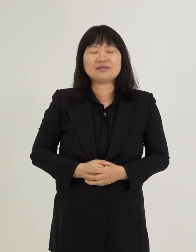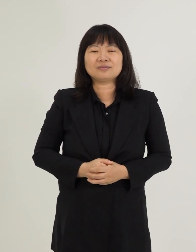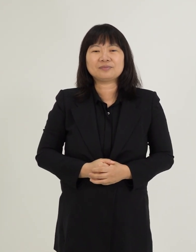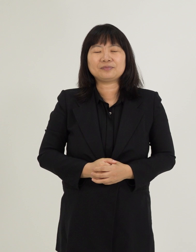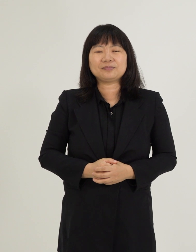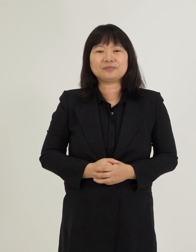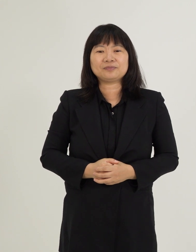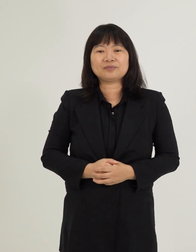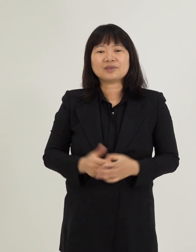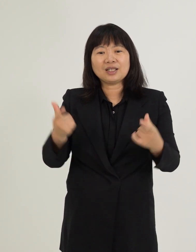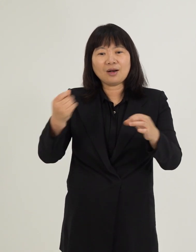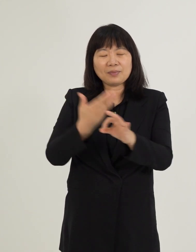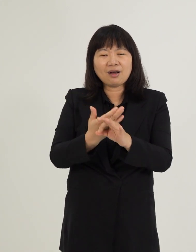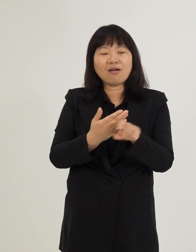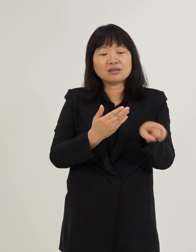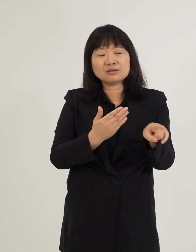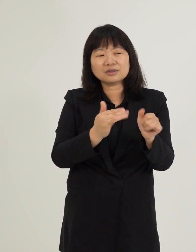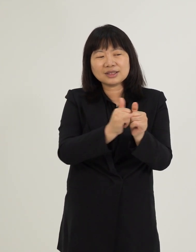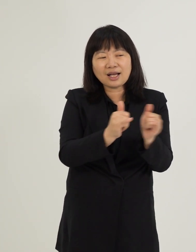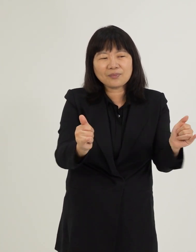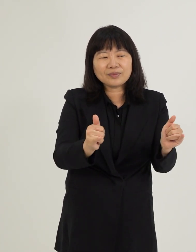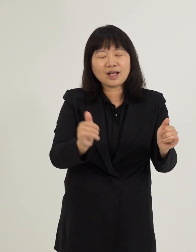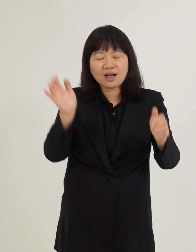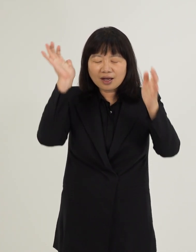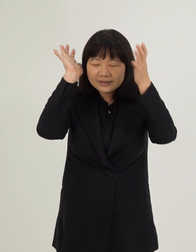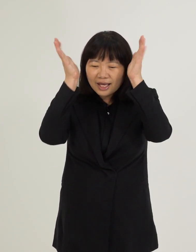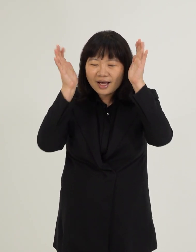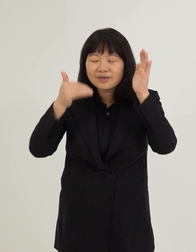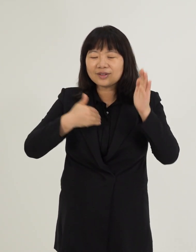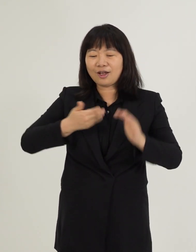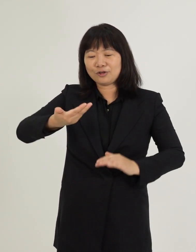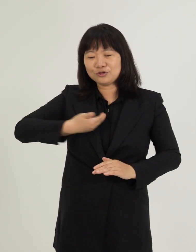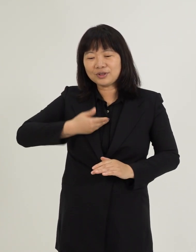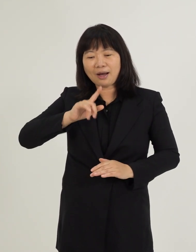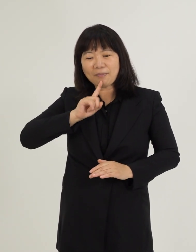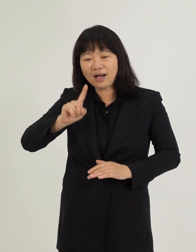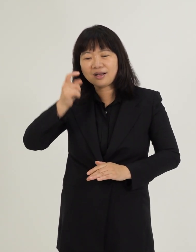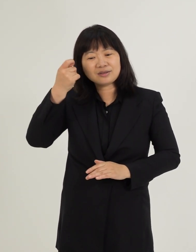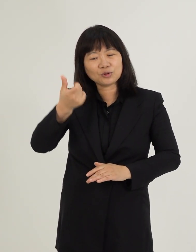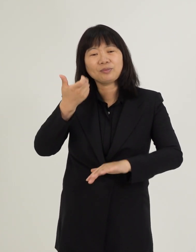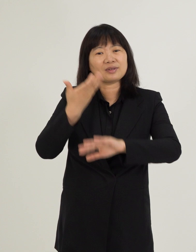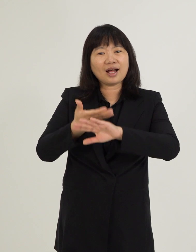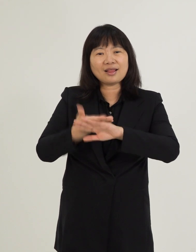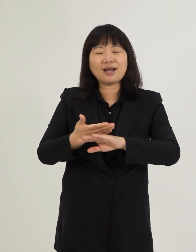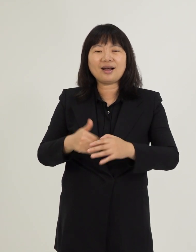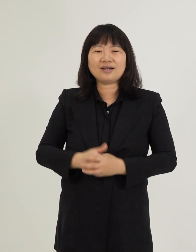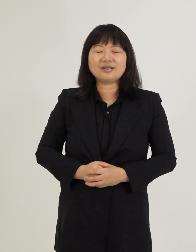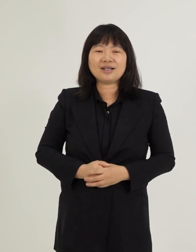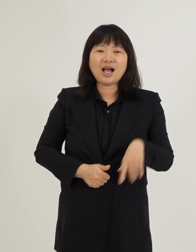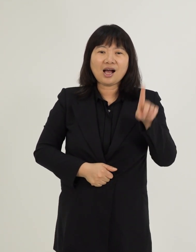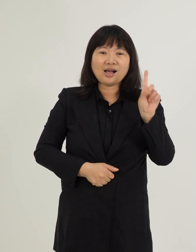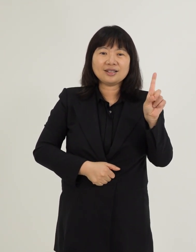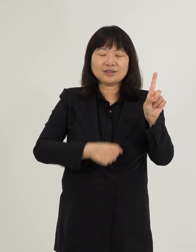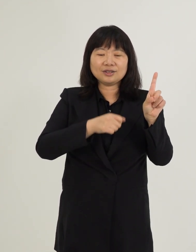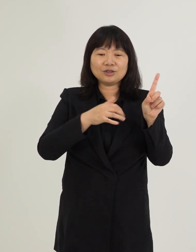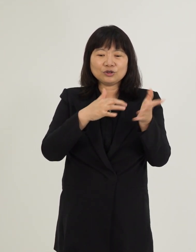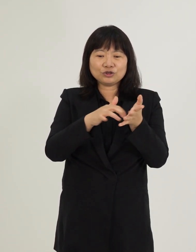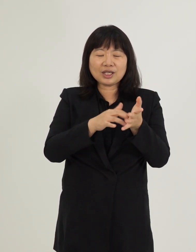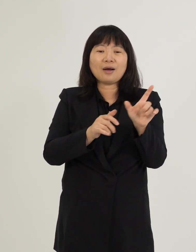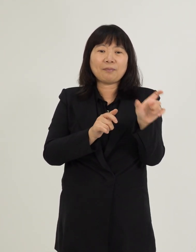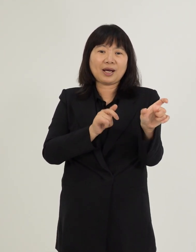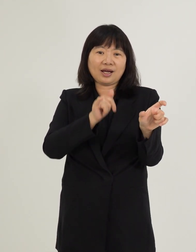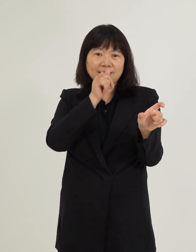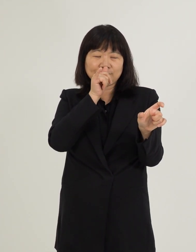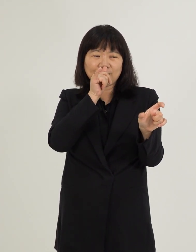하면 그리하면 그 사람들이 나귀를 내게 줄 거다 그 말이 아니에요. 1하고 숫자가 붙어 있죠.